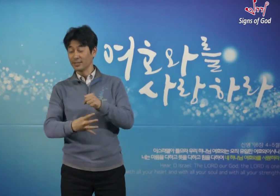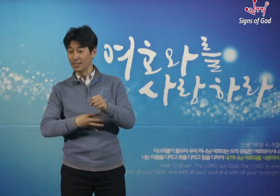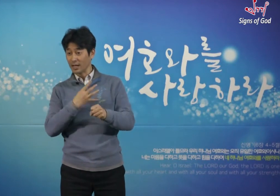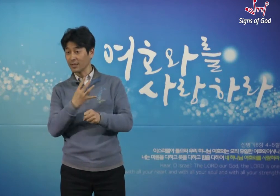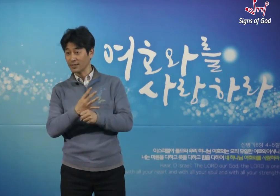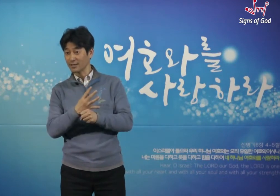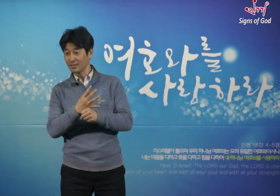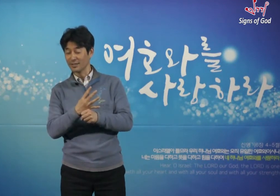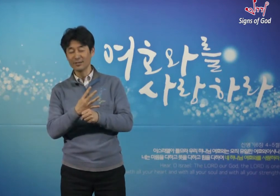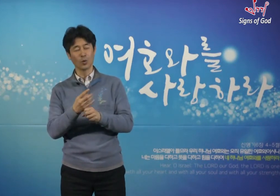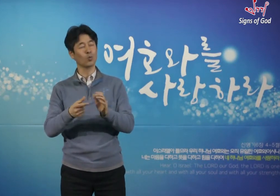4년 정도 들어갔습니다.